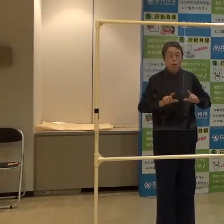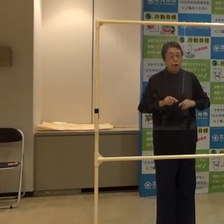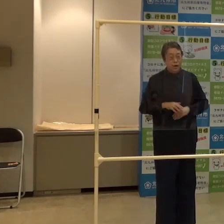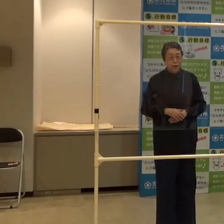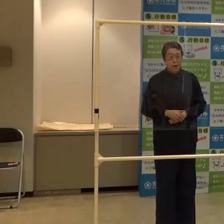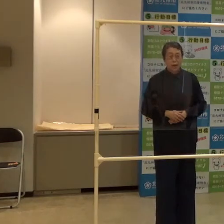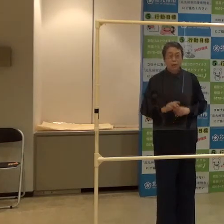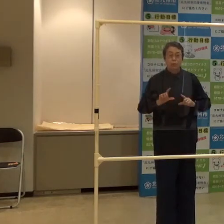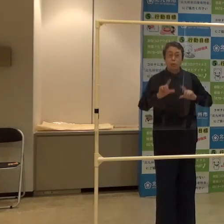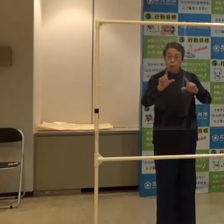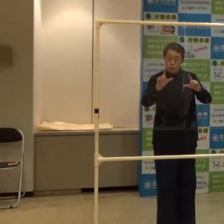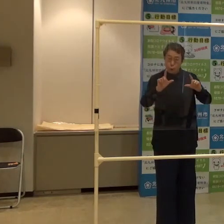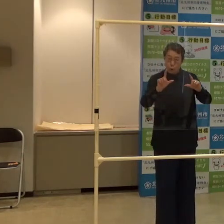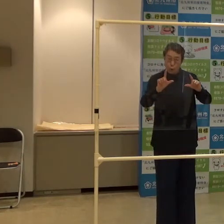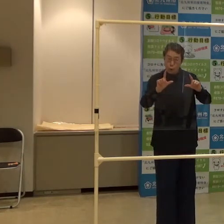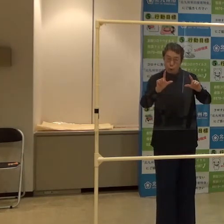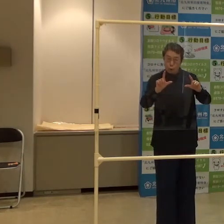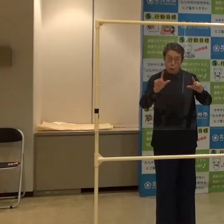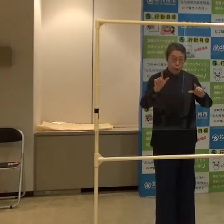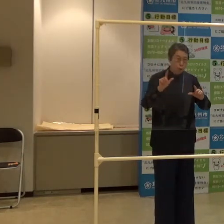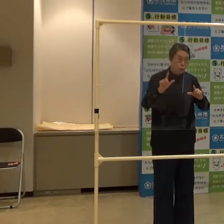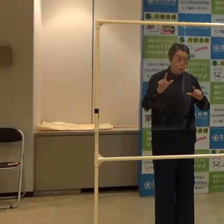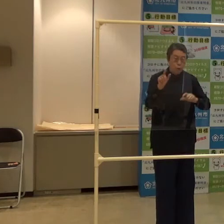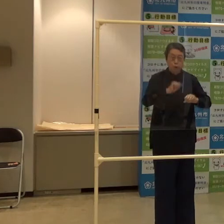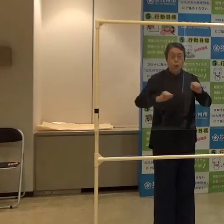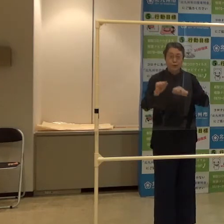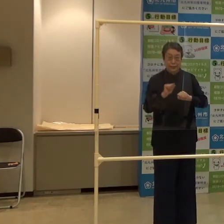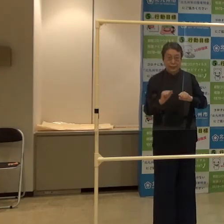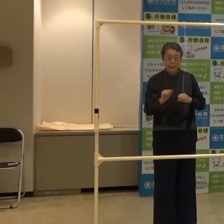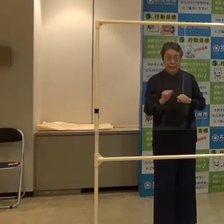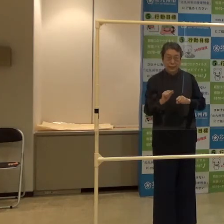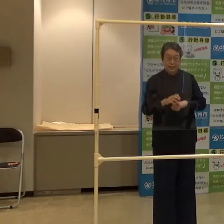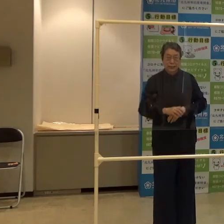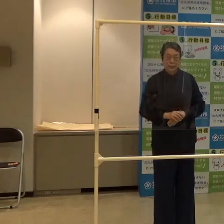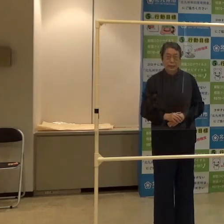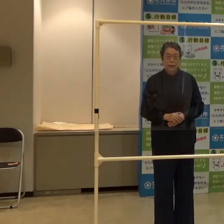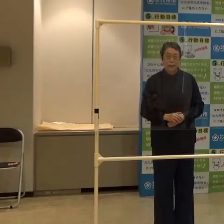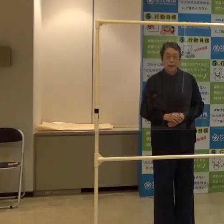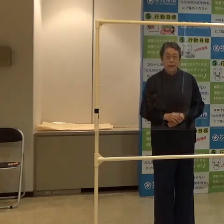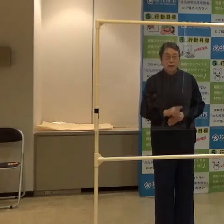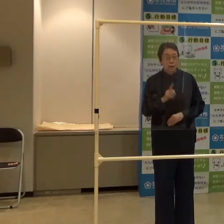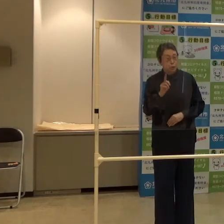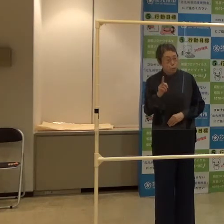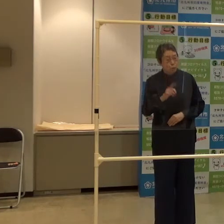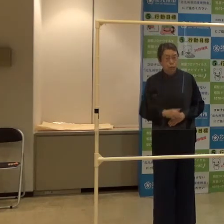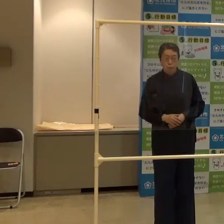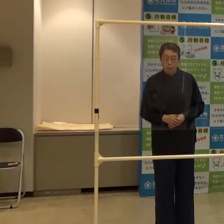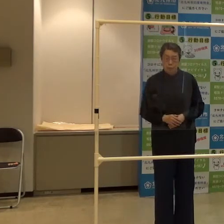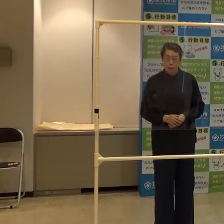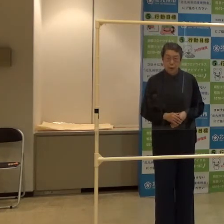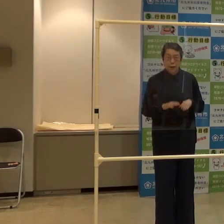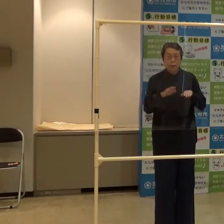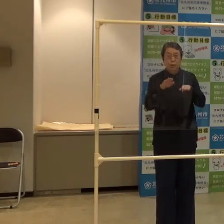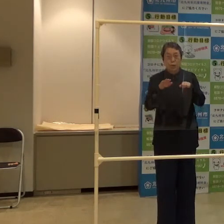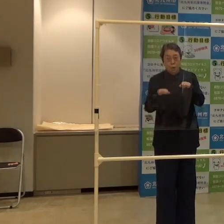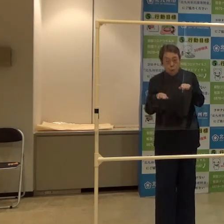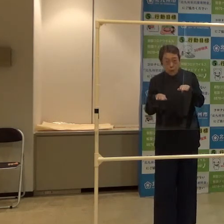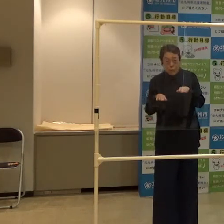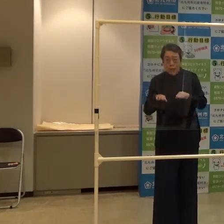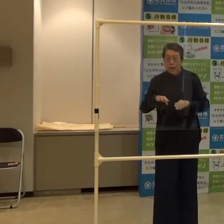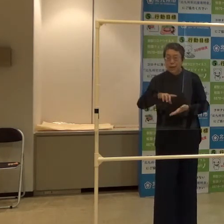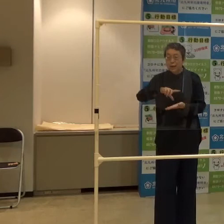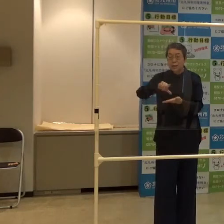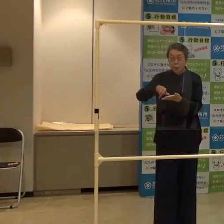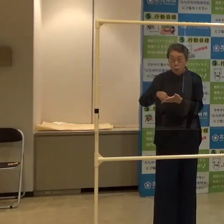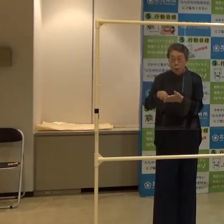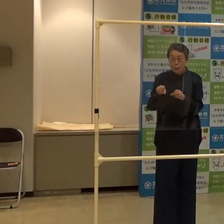の動向というのが若干のタイムラグを置いて地方にそれが伝播をしていく